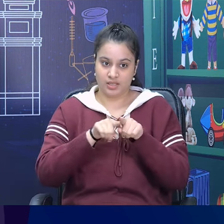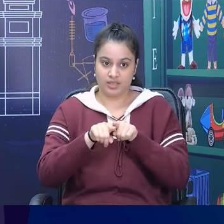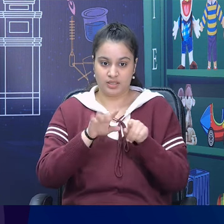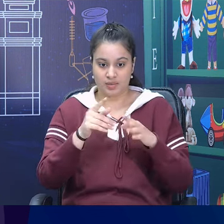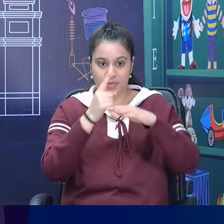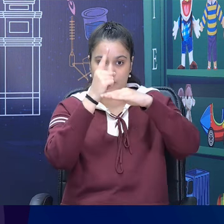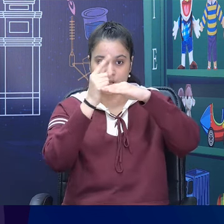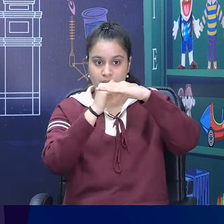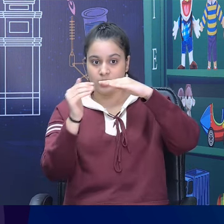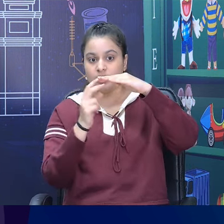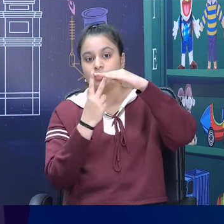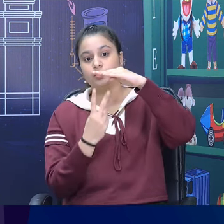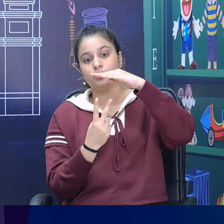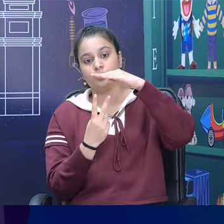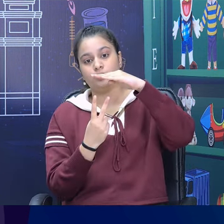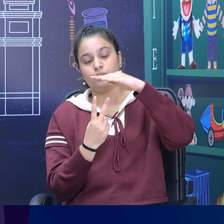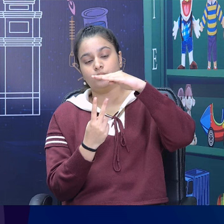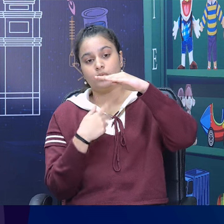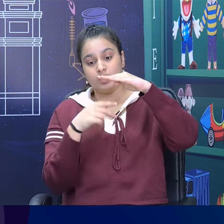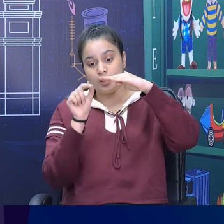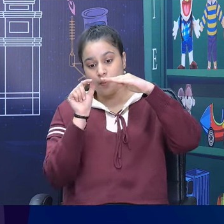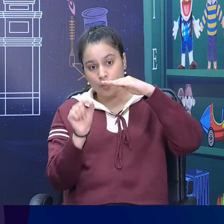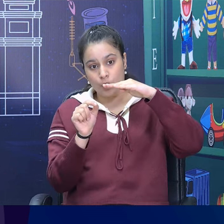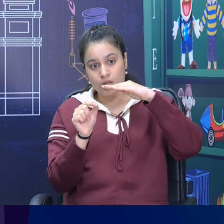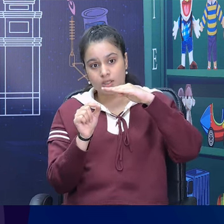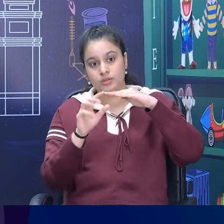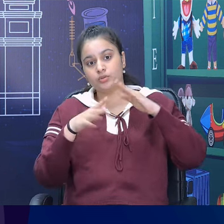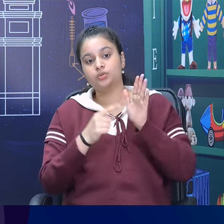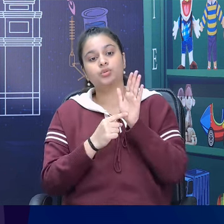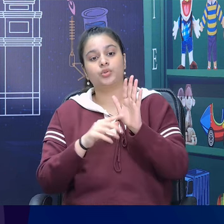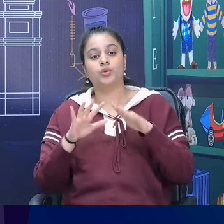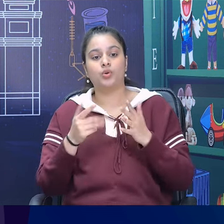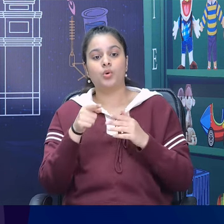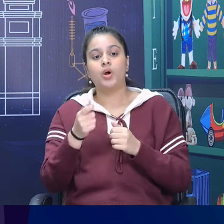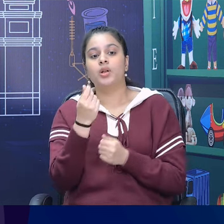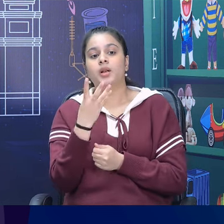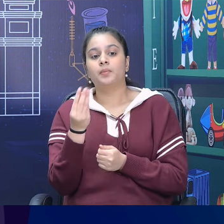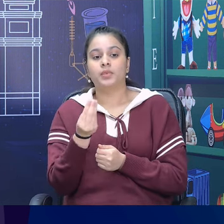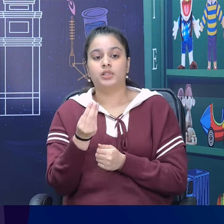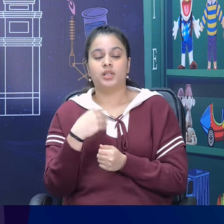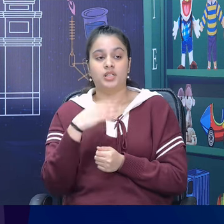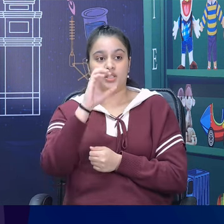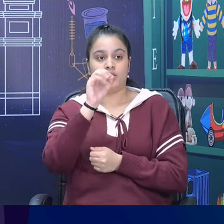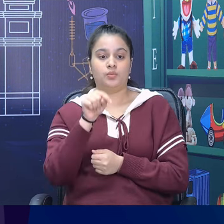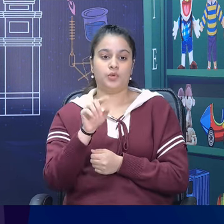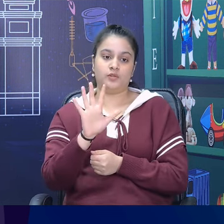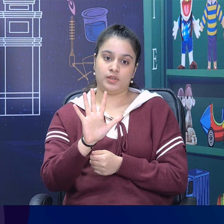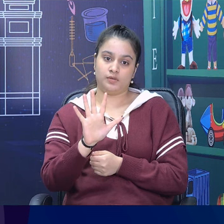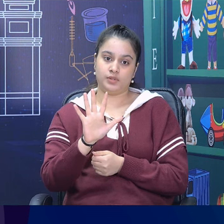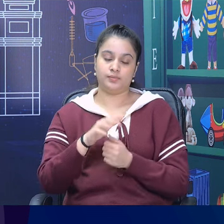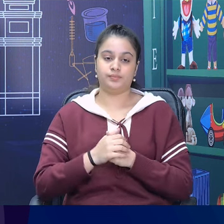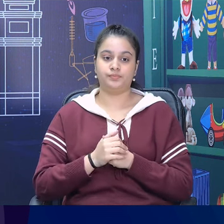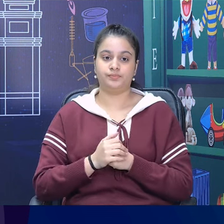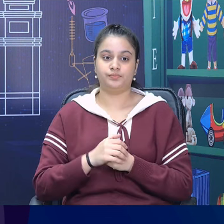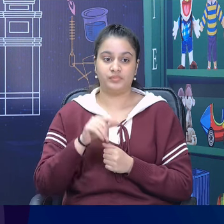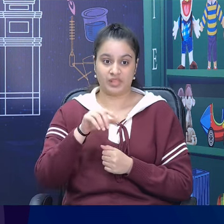1/2 जब हम 1/2 को डेसीमल फॉर्म में हम रिप्रेजेंट करते हैं तो हमें नंबर प्राप्त होता है 0.5 तो 0.5